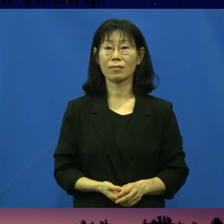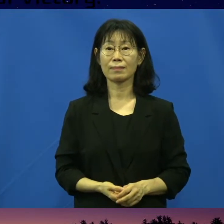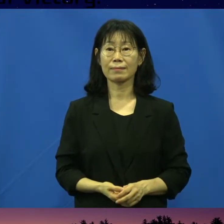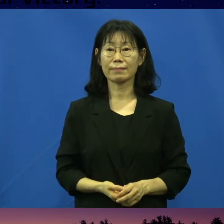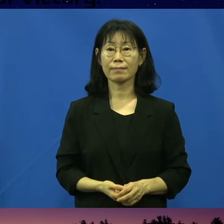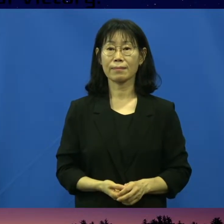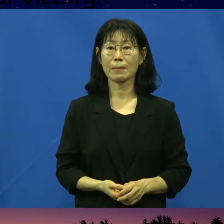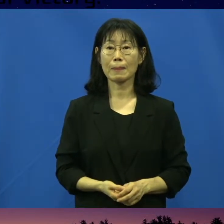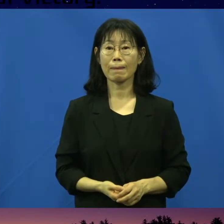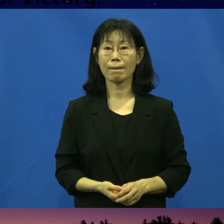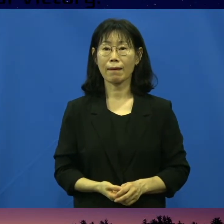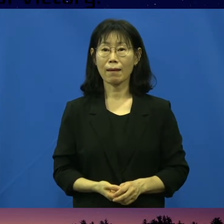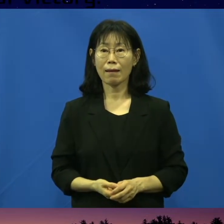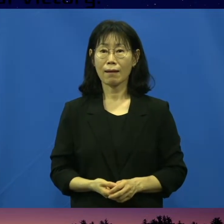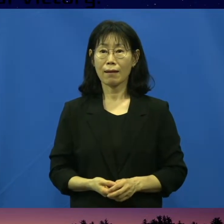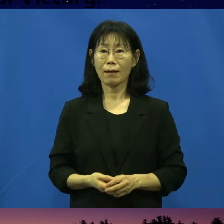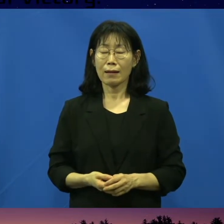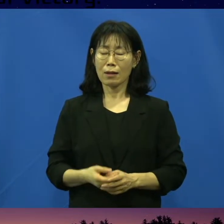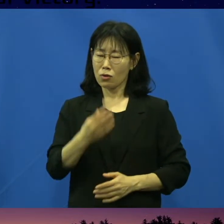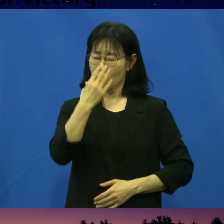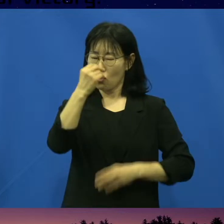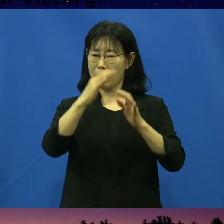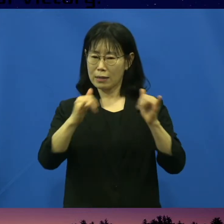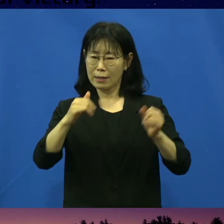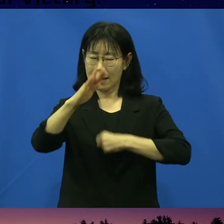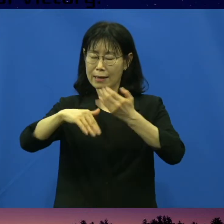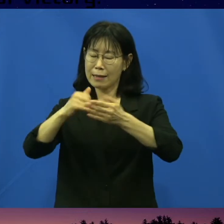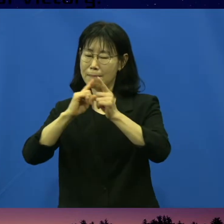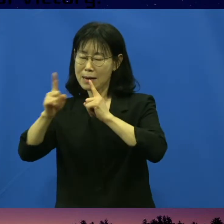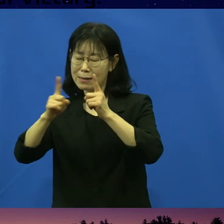귀를 딱 막고 안 듣는 거죠. 교만한 자는 들리지 않아요.